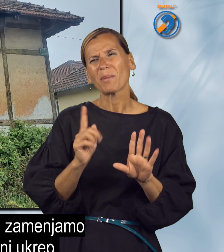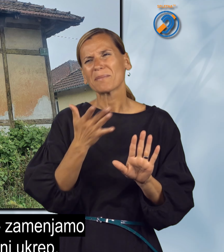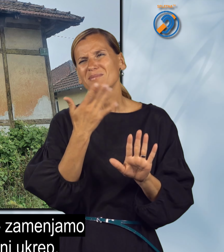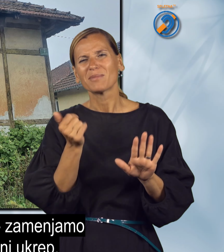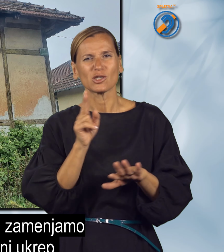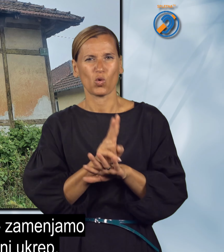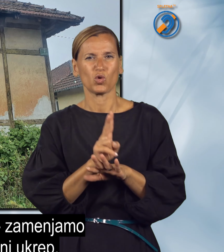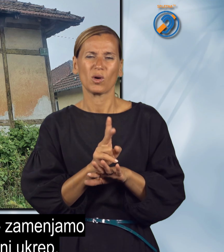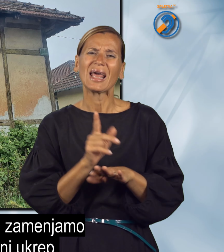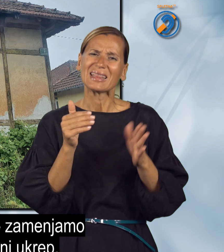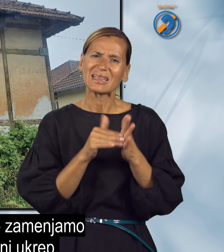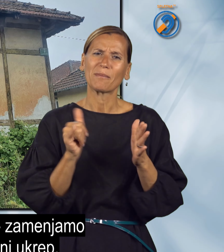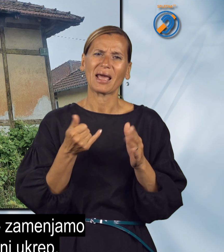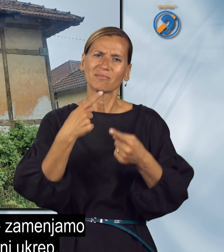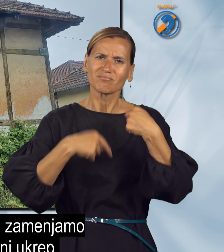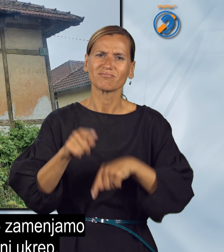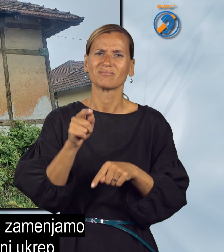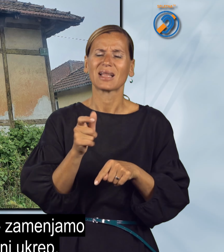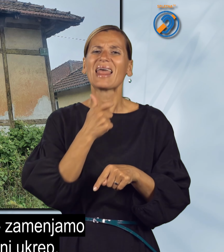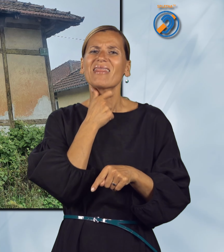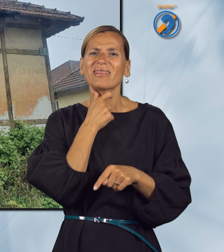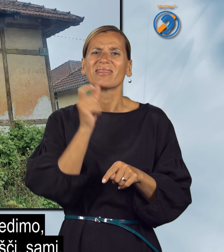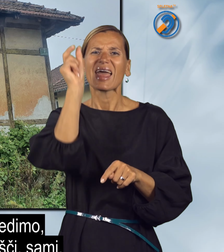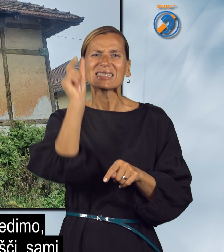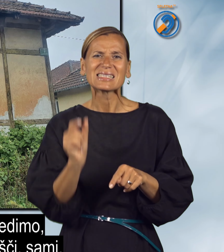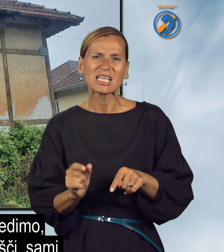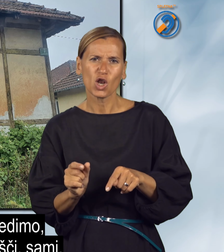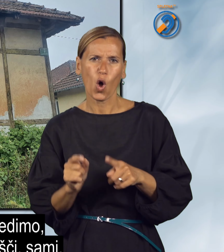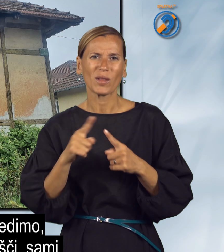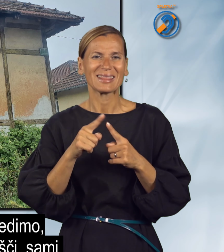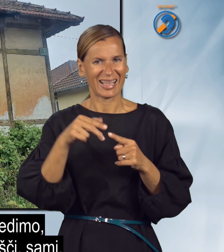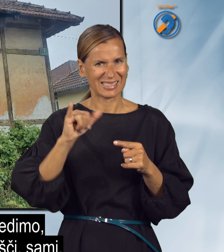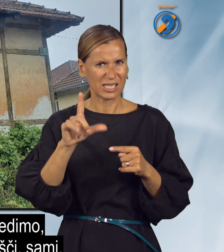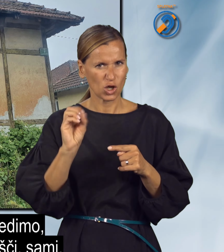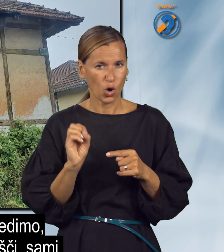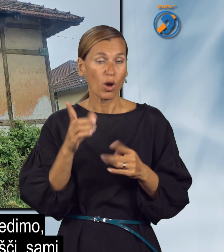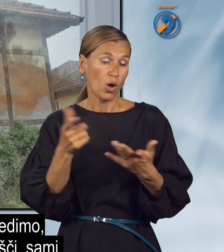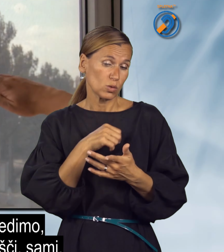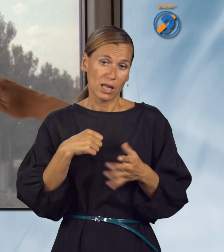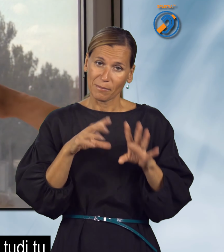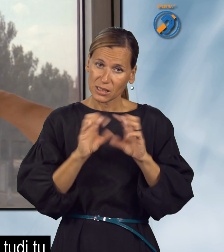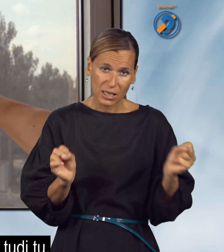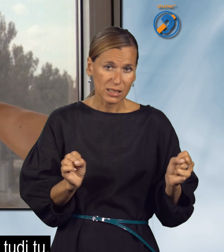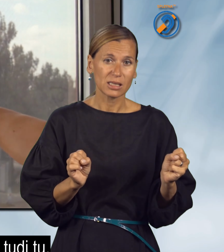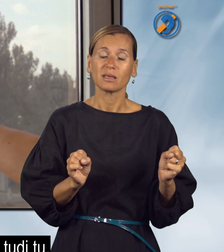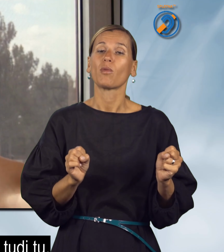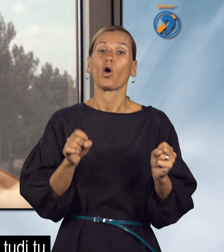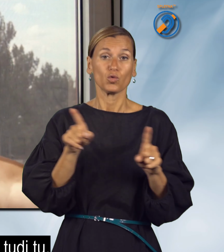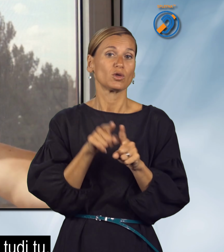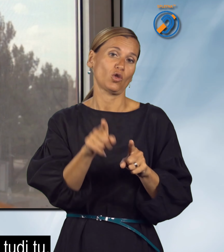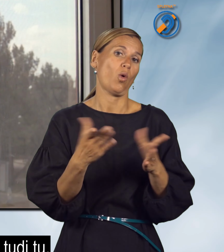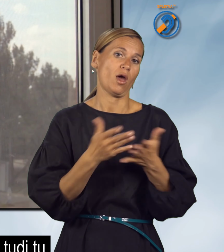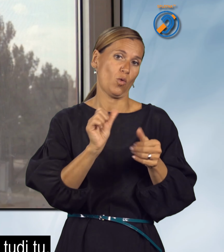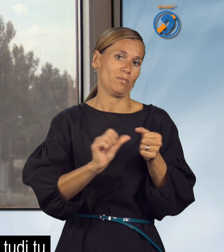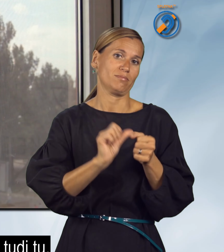non-stop. Zamenjati tesnila, minimalni ukrep, lahko ga naredimo, če smo temu vešči sami, zopet prihranki so